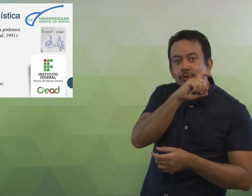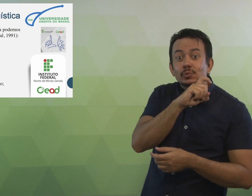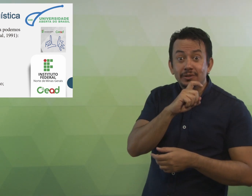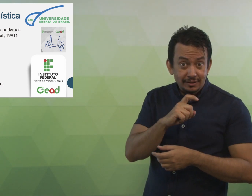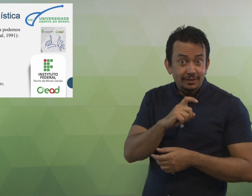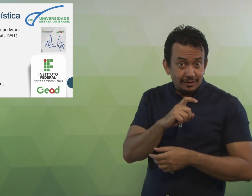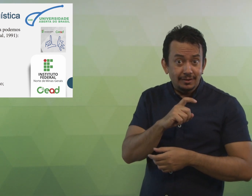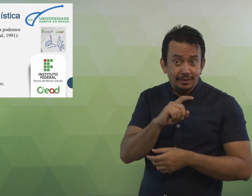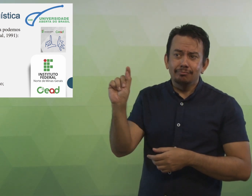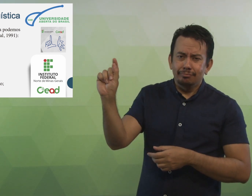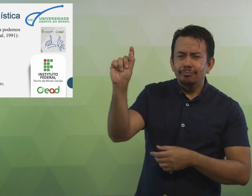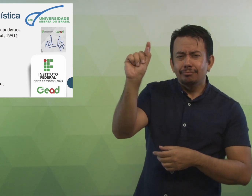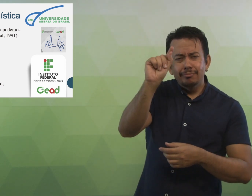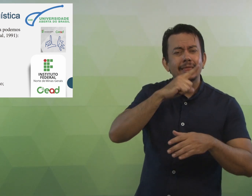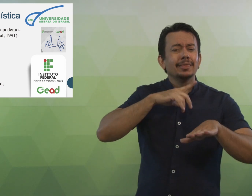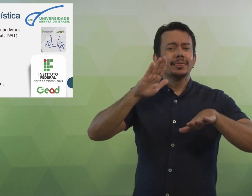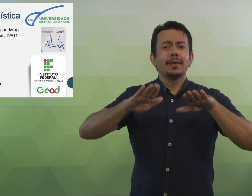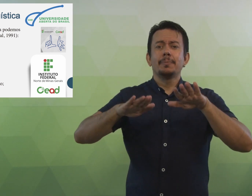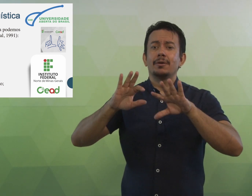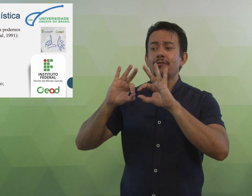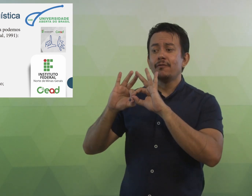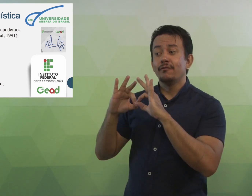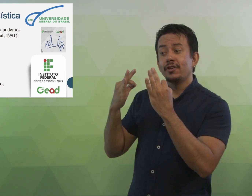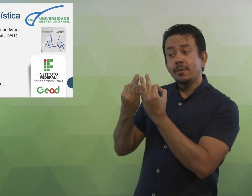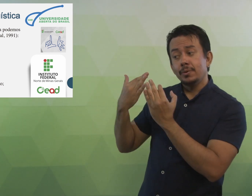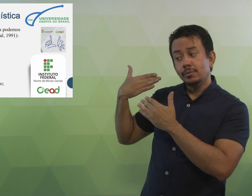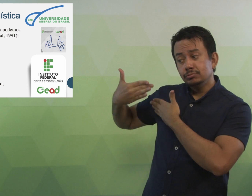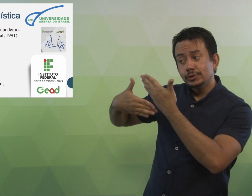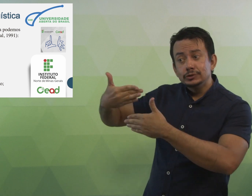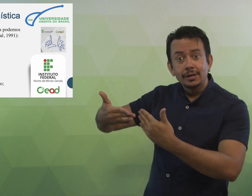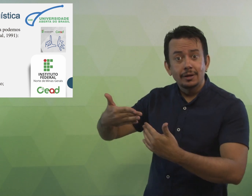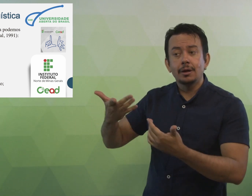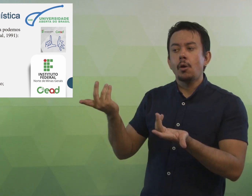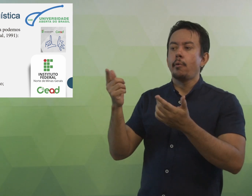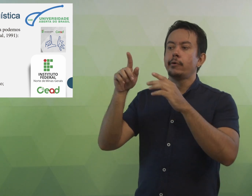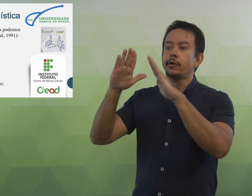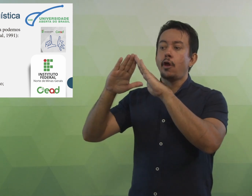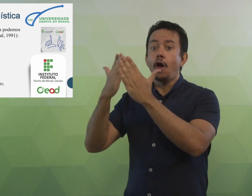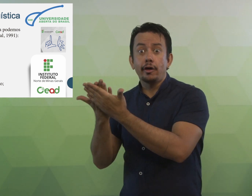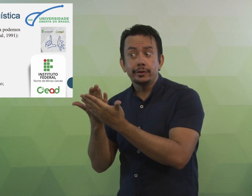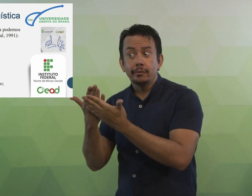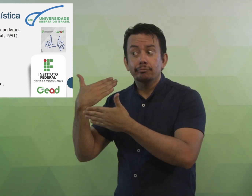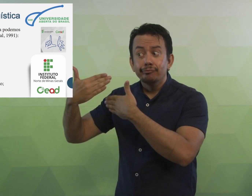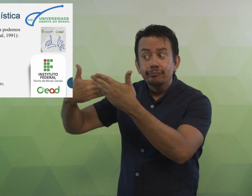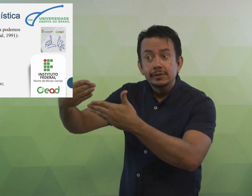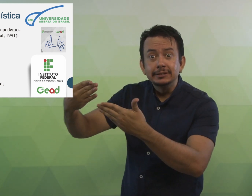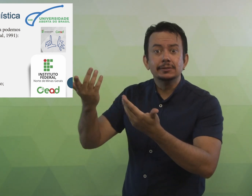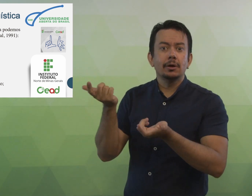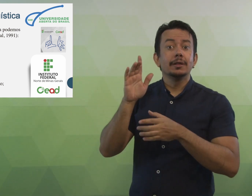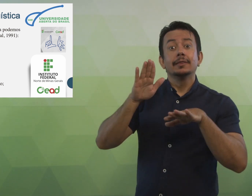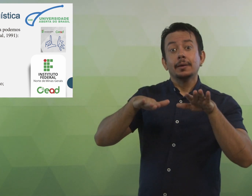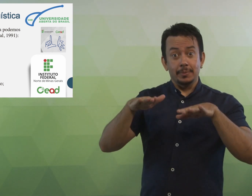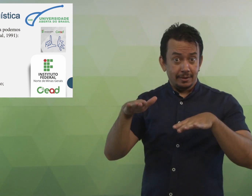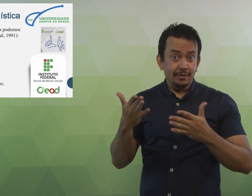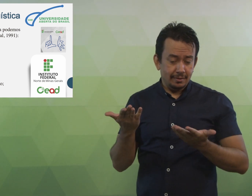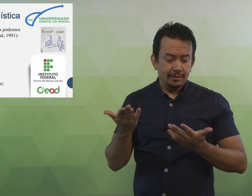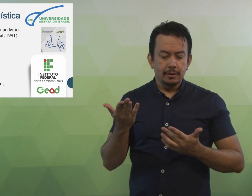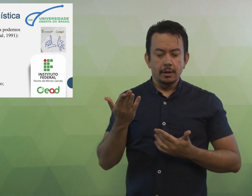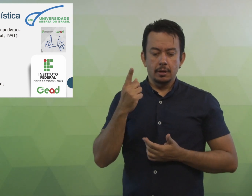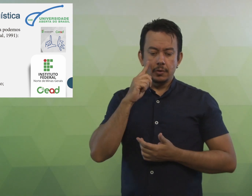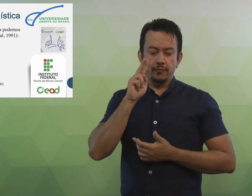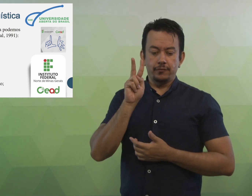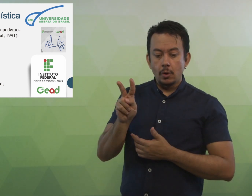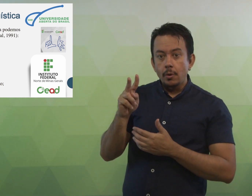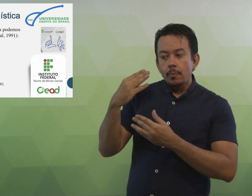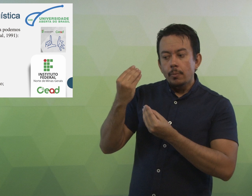L2, na escola também você observa como tem sido esse desenvolvimento dela. Também na família é possível